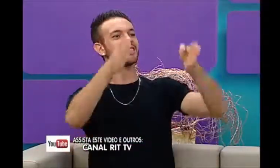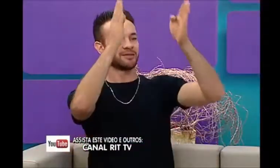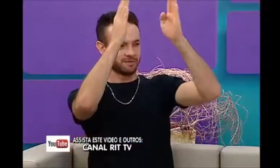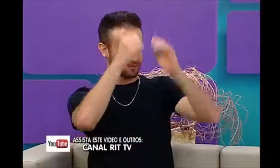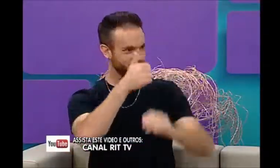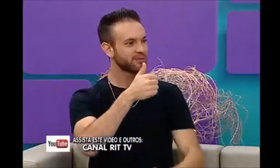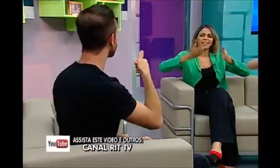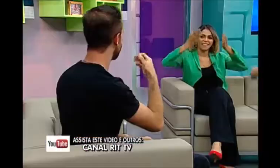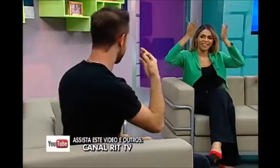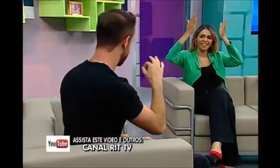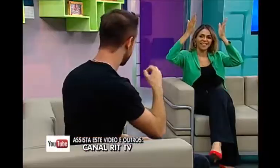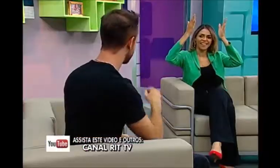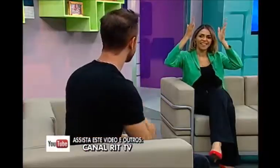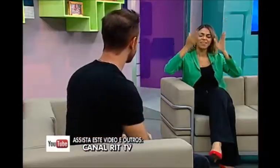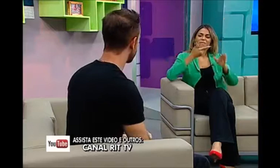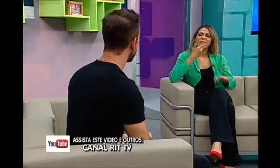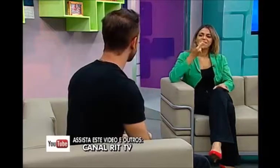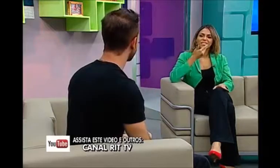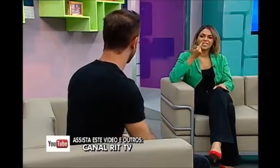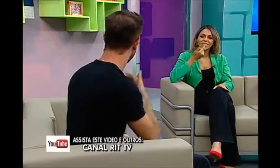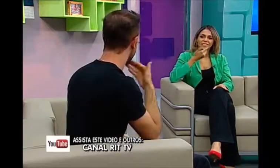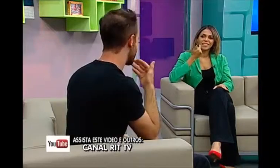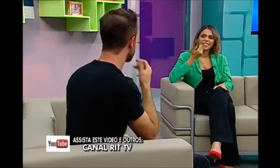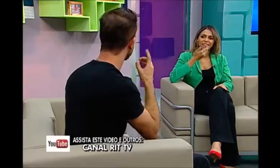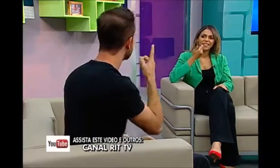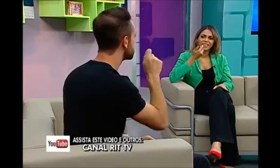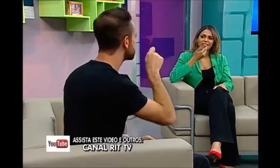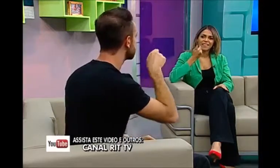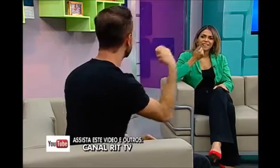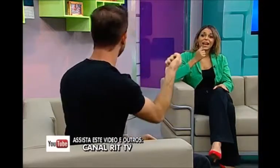Apartamento. É. Ah, boa. Gostei. Essa é fácil.